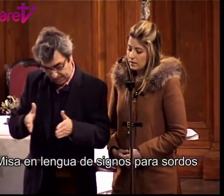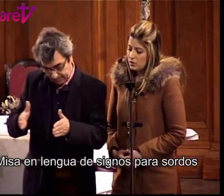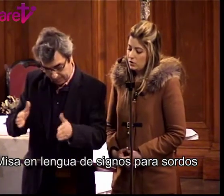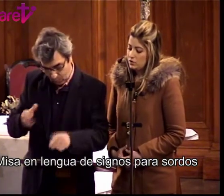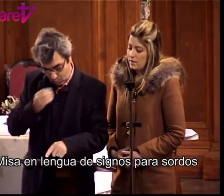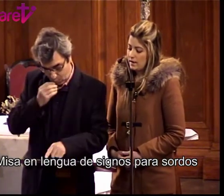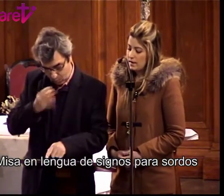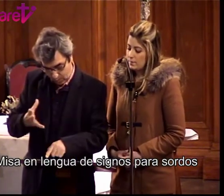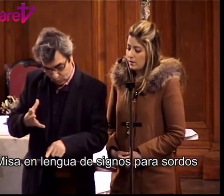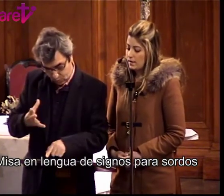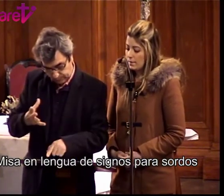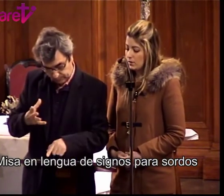Dios me guía por el camino bueno,